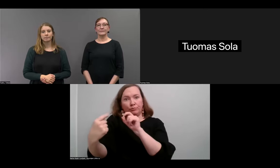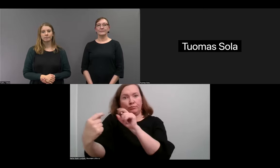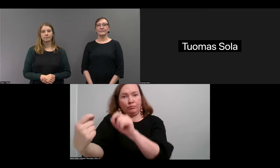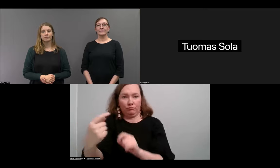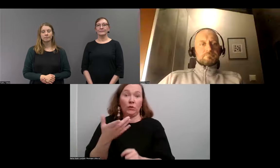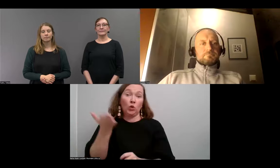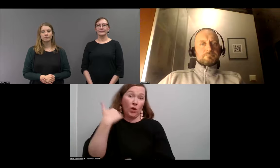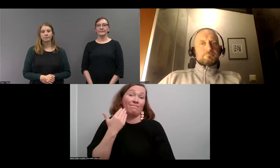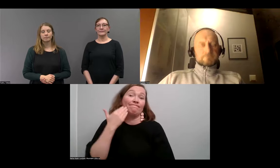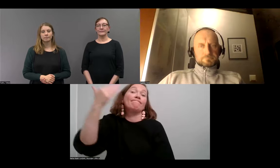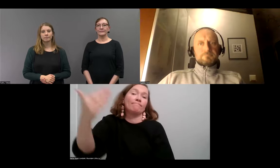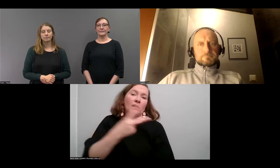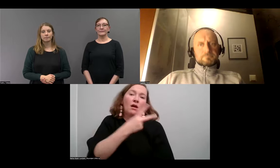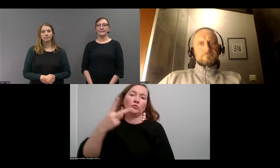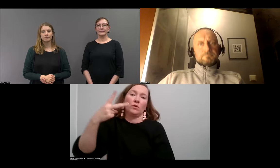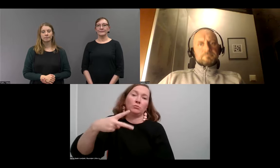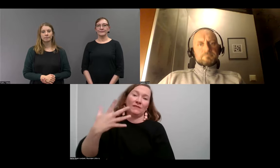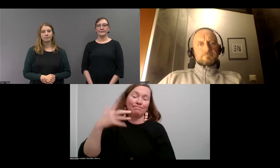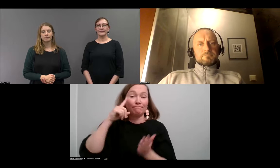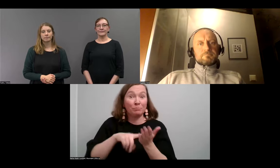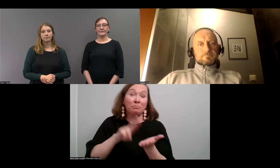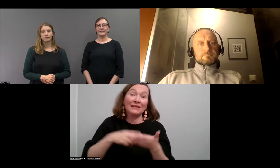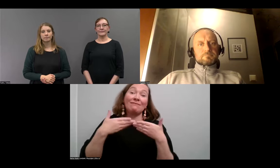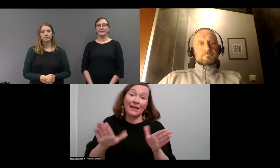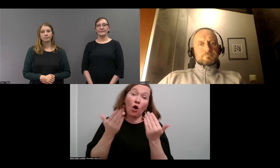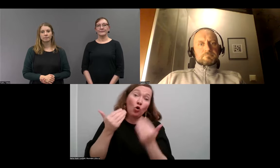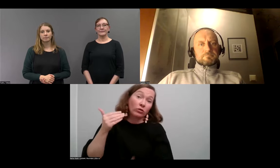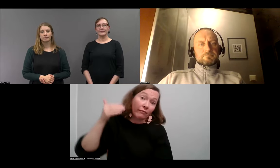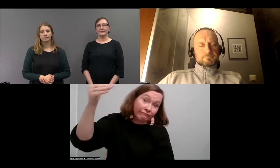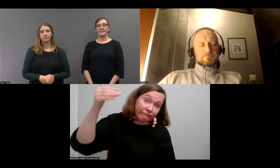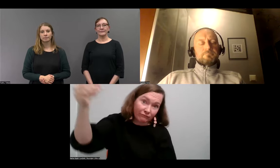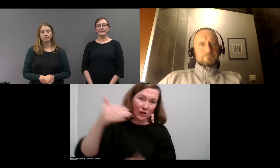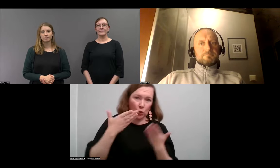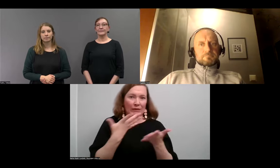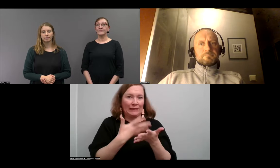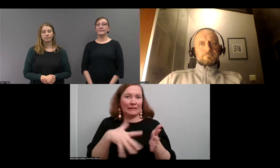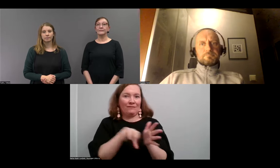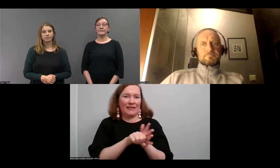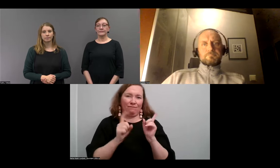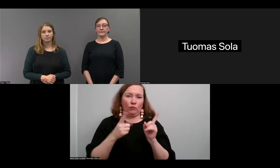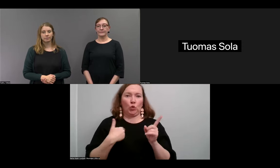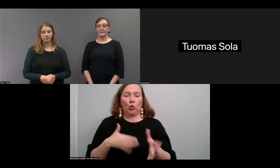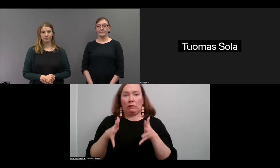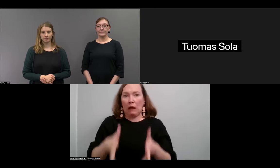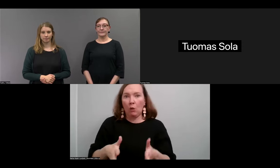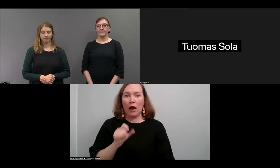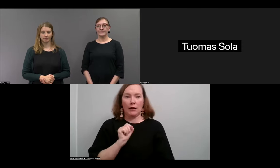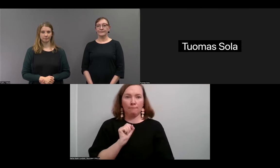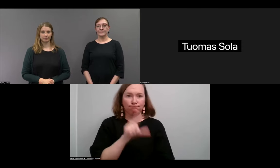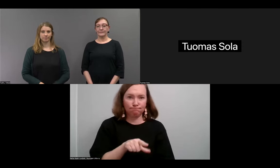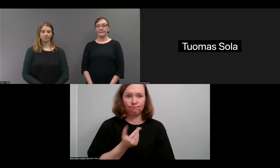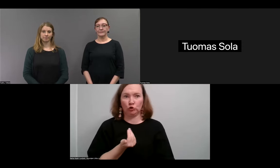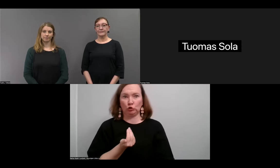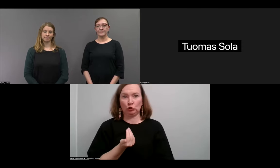Eli saisi näkyviin heti sitten sen vastauksen. Niin, eli se on sitten 2025 tulossa, mutta siihen on toki vielä aikaa ja sitä